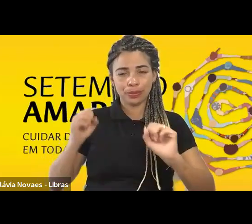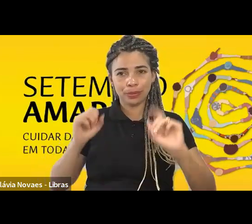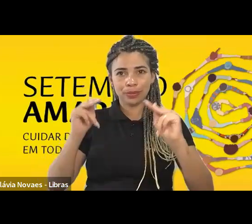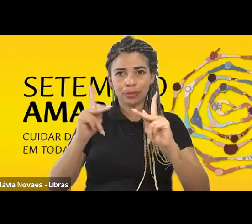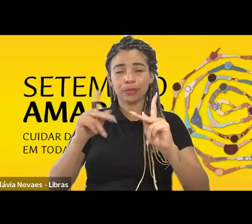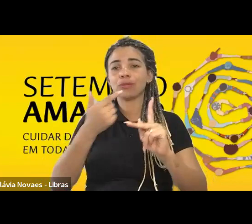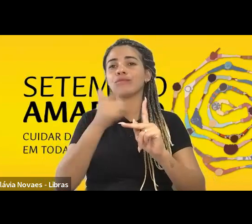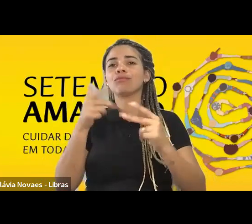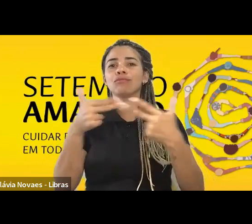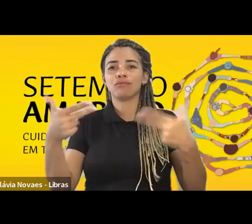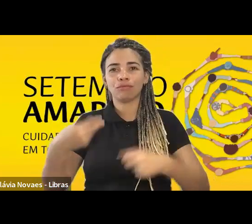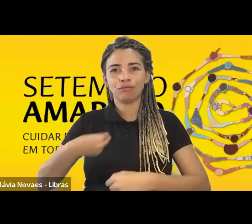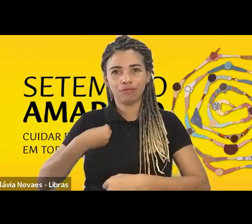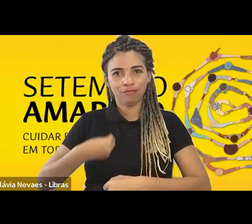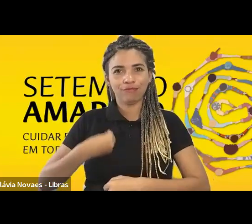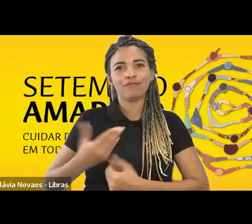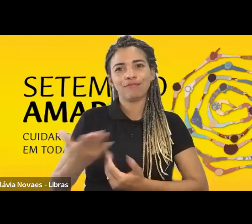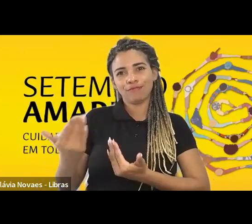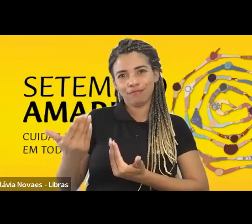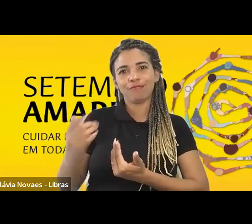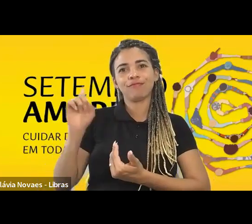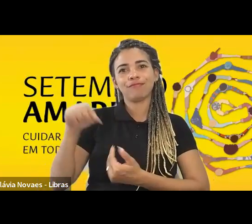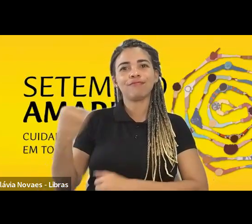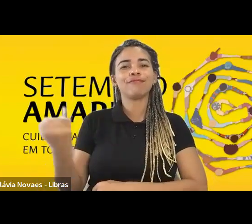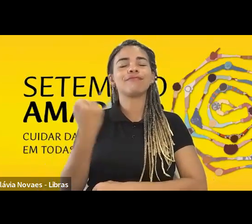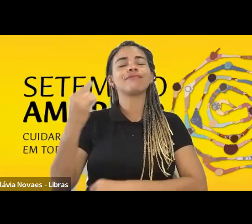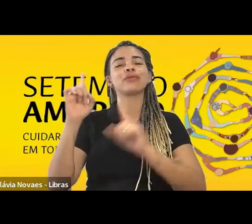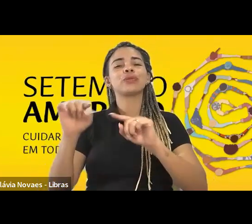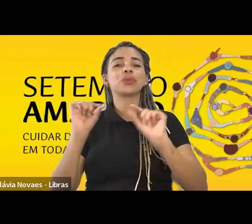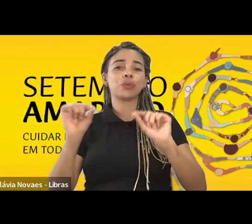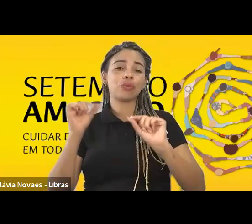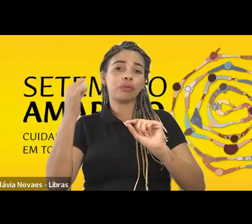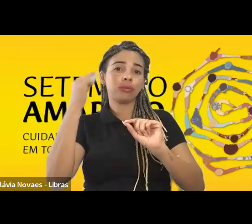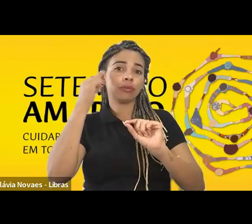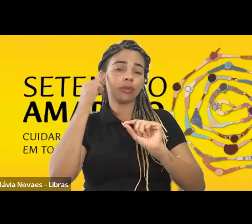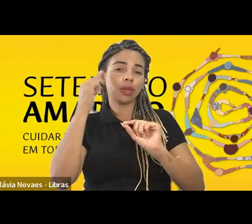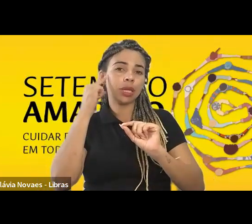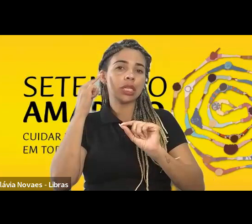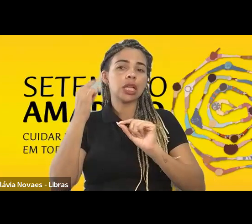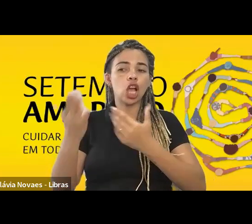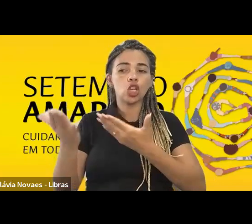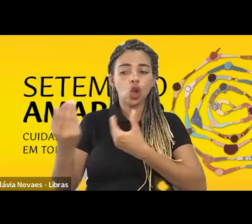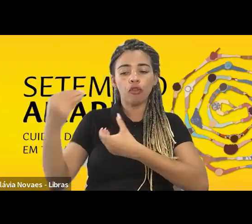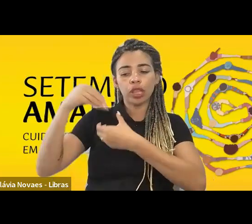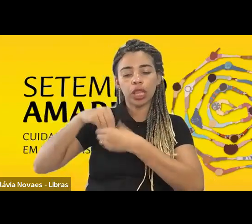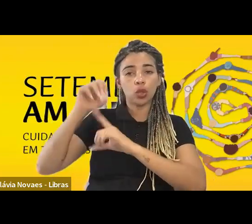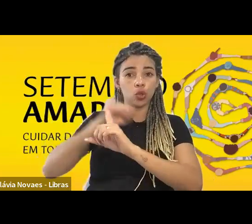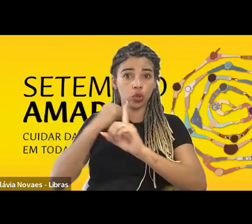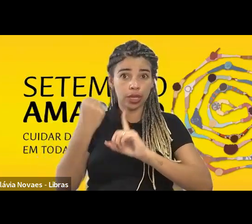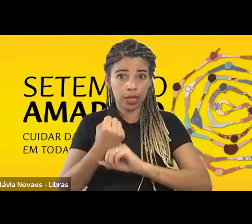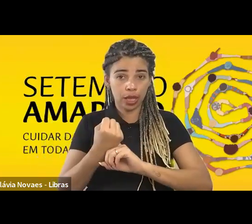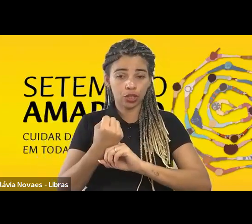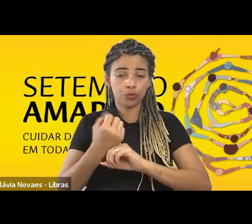adolescência que é fundamental é pensar o adolescente no contexto social, né? Nada